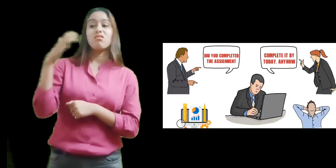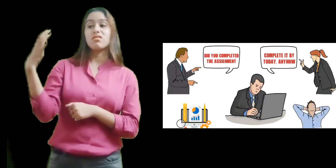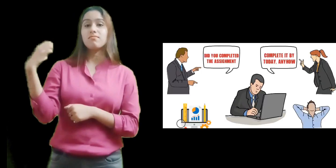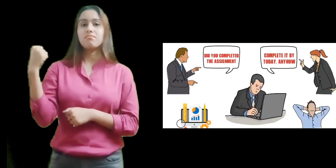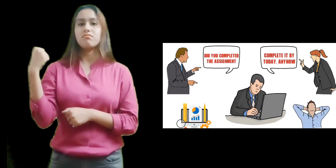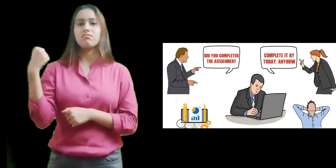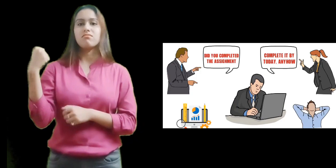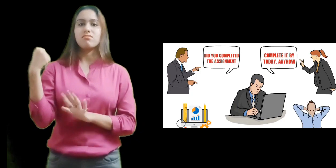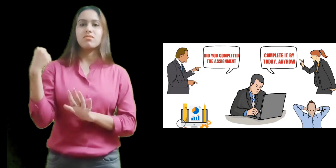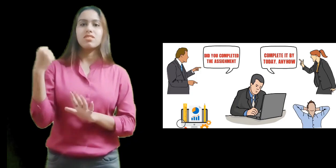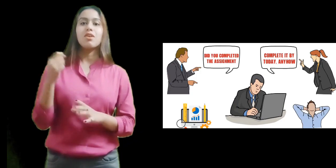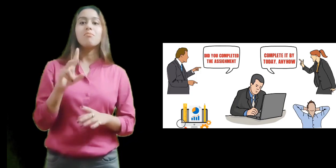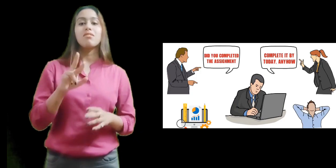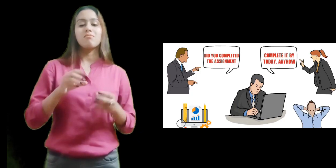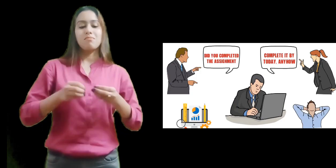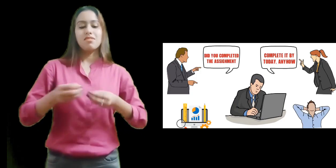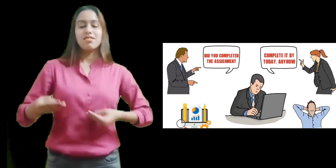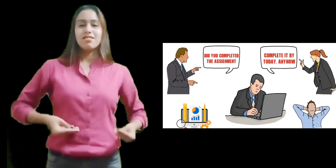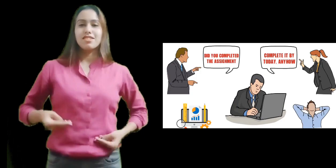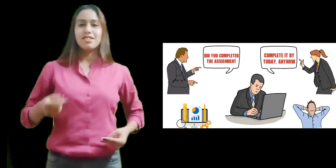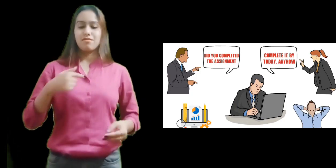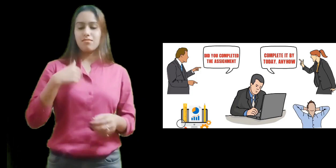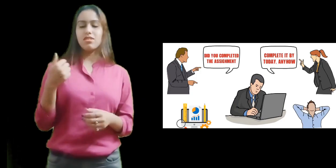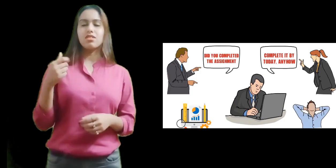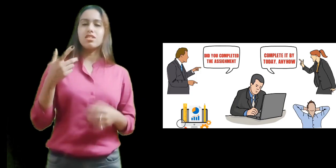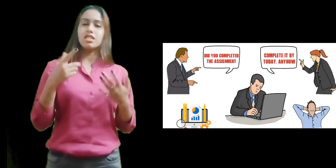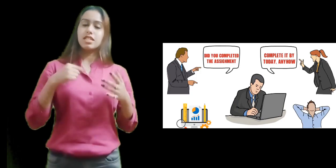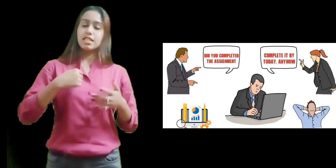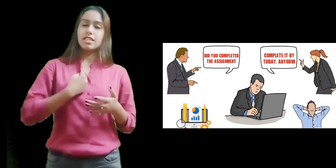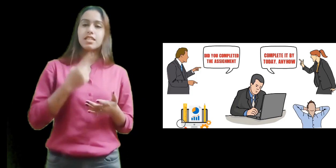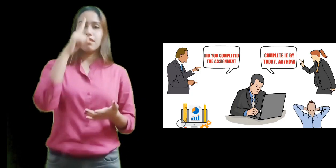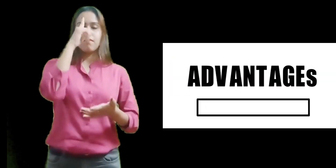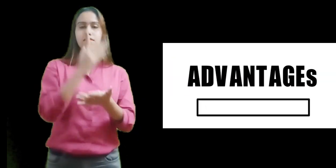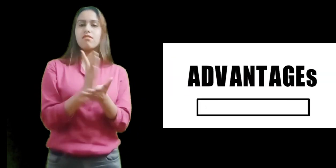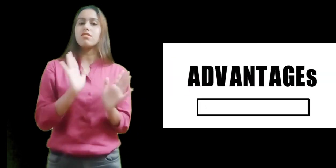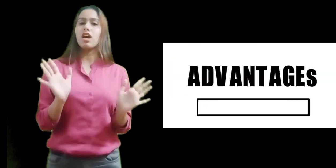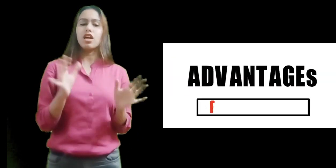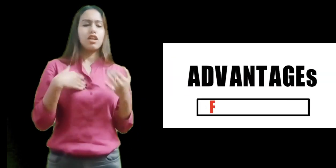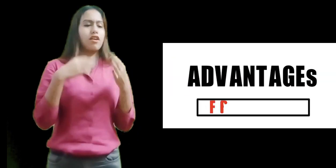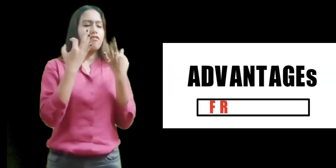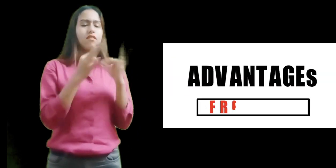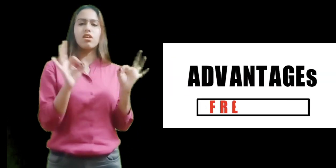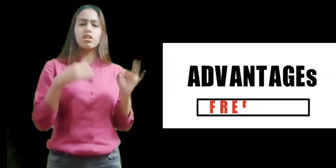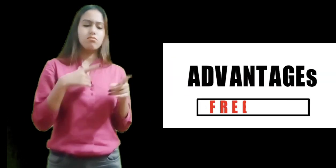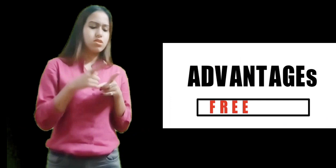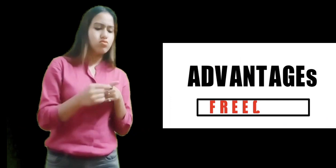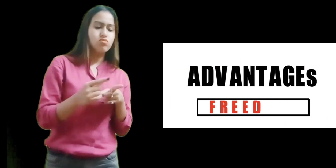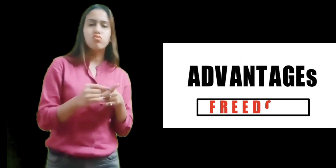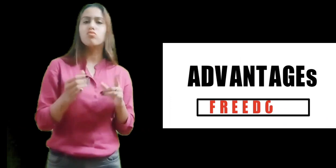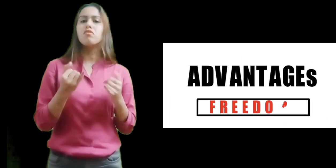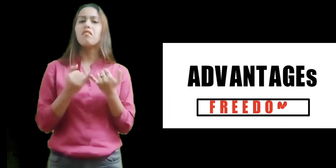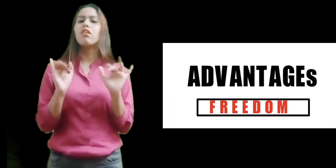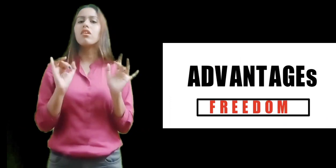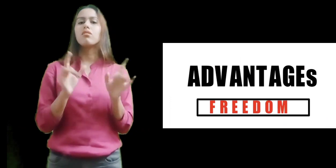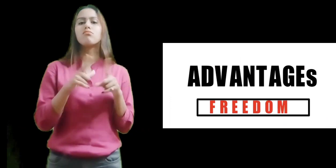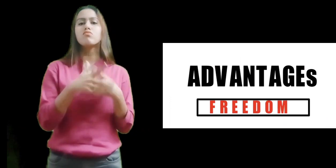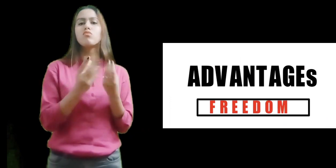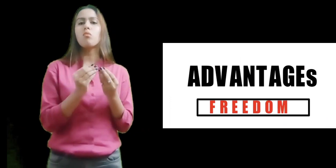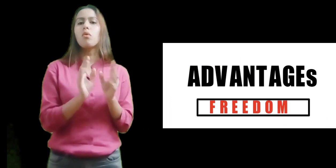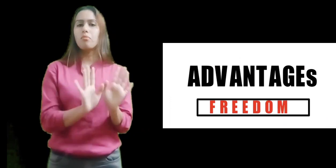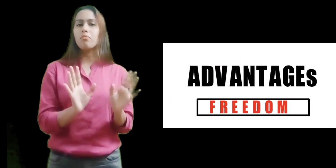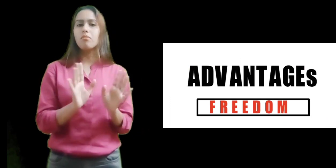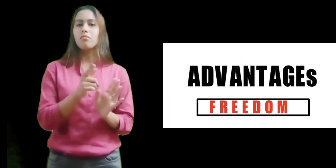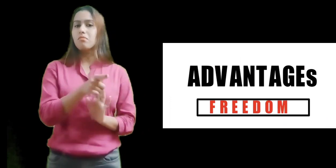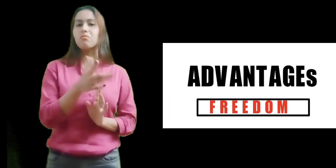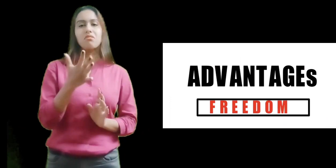के मालिक रहते हो, जिसके पास हर चीज अपने हिसाब से करने की फ्रीडम होती है। इसलिए नंबर 1 एडवांटेज है फ्रीडम। बिजनेस आपको